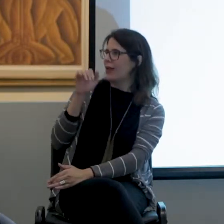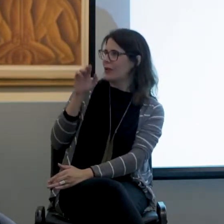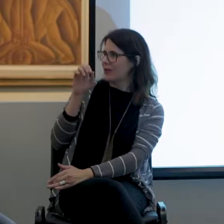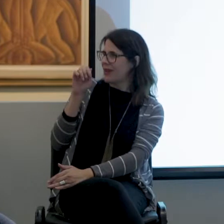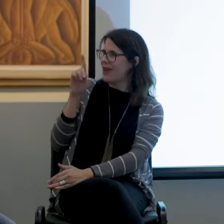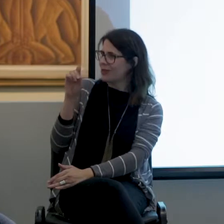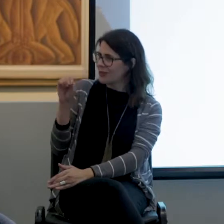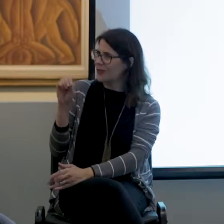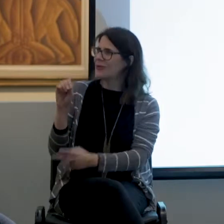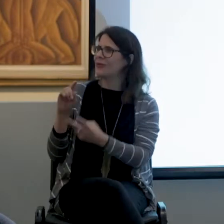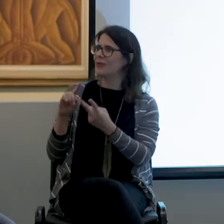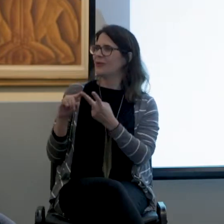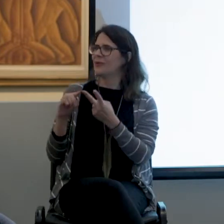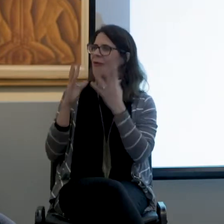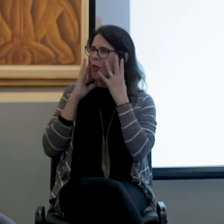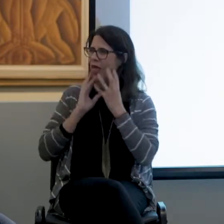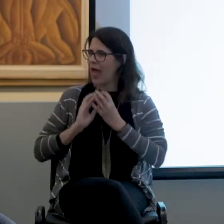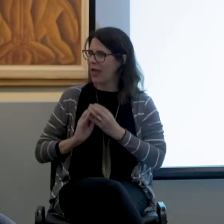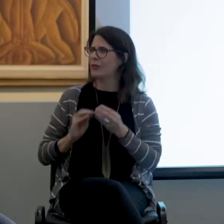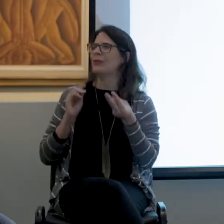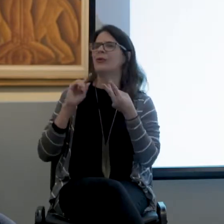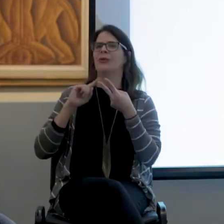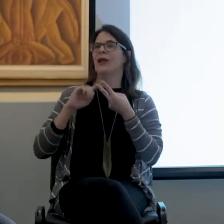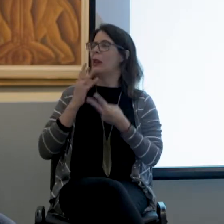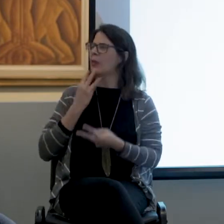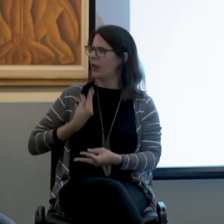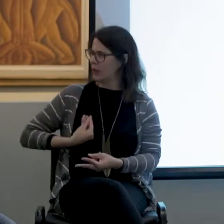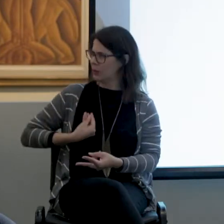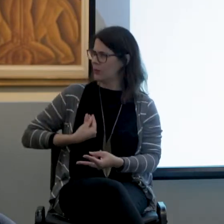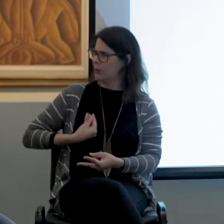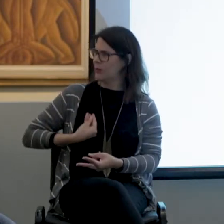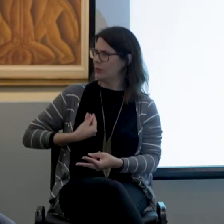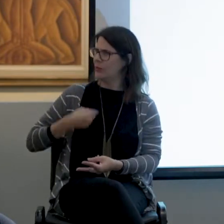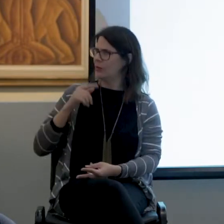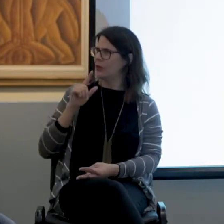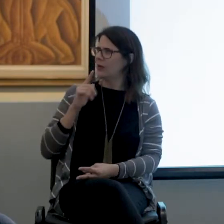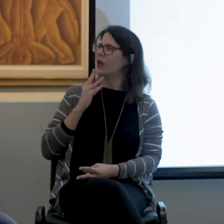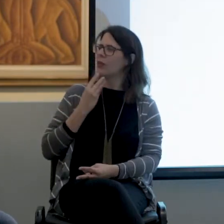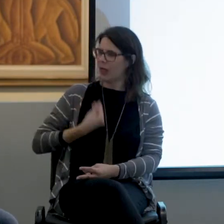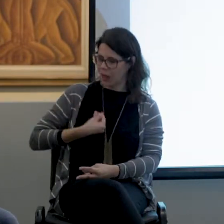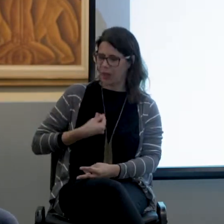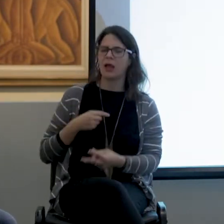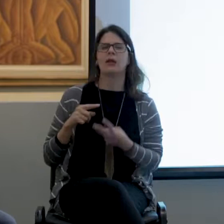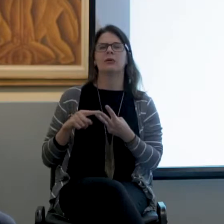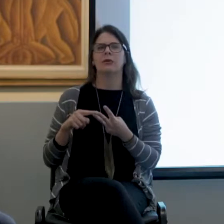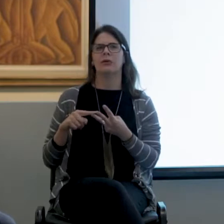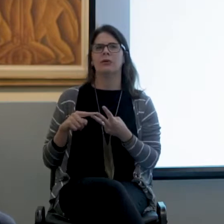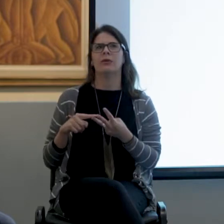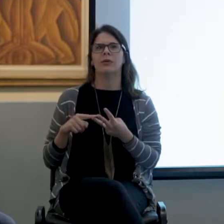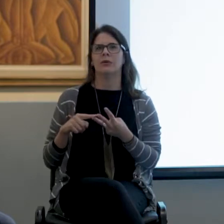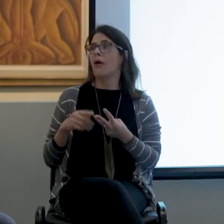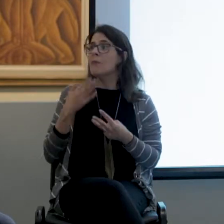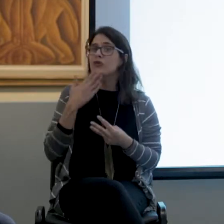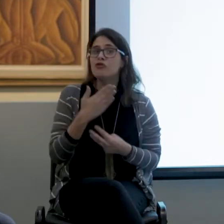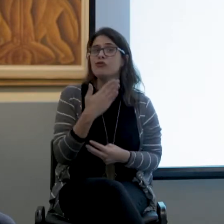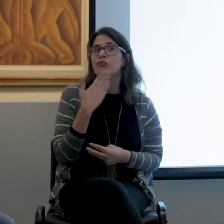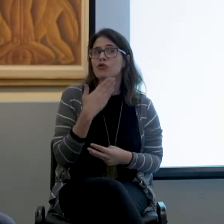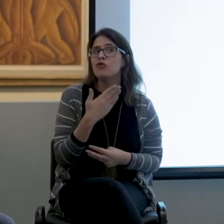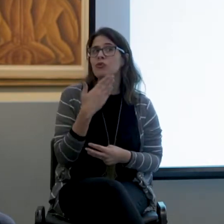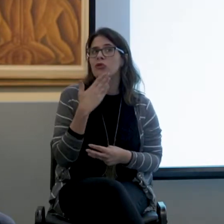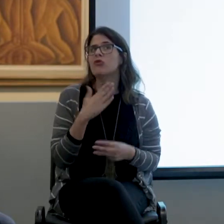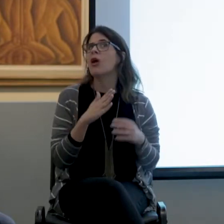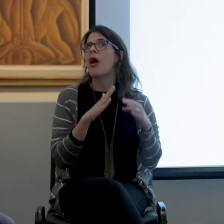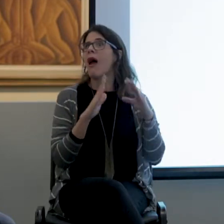quê, a decoração, de modo a produção de obras, de modo que a Igreja se adequasse, na medida